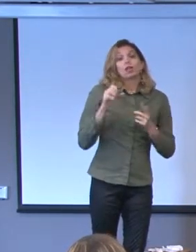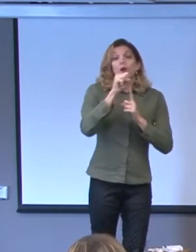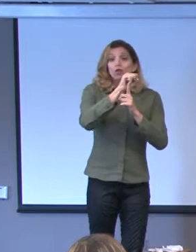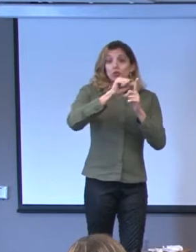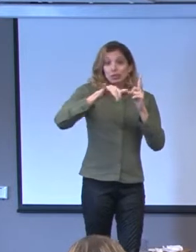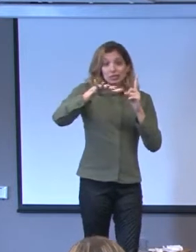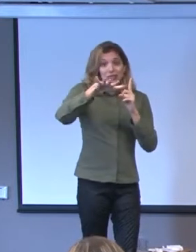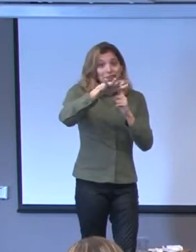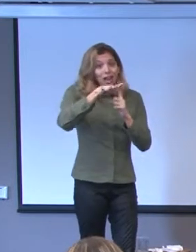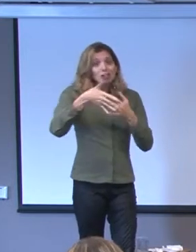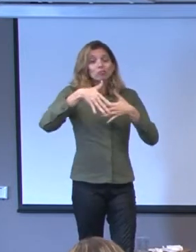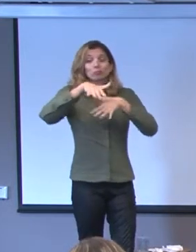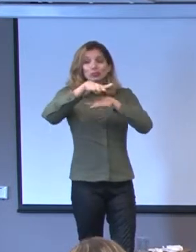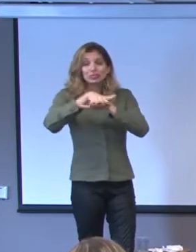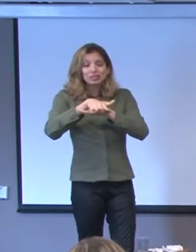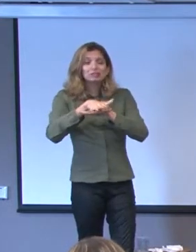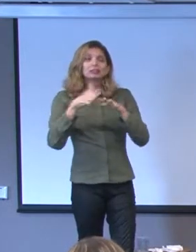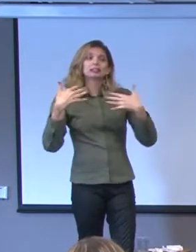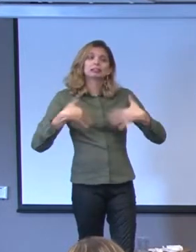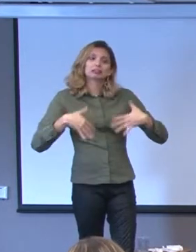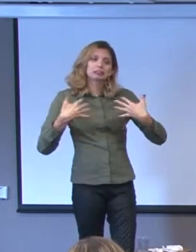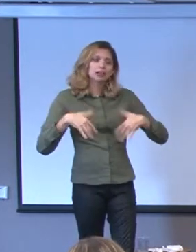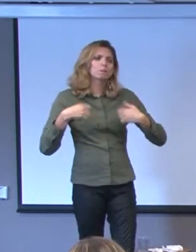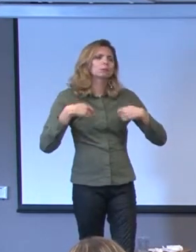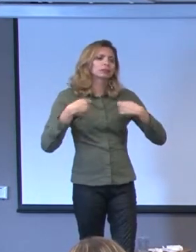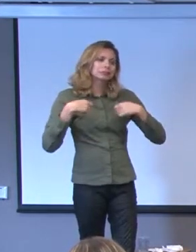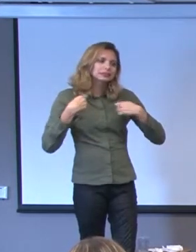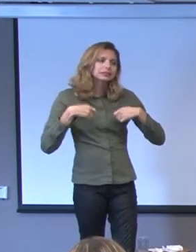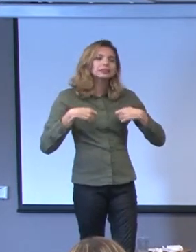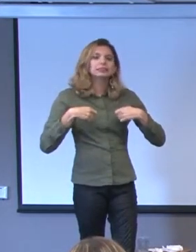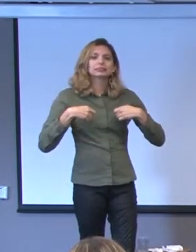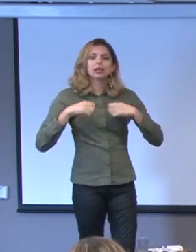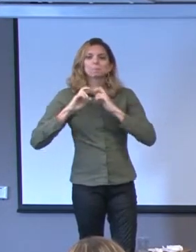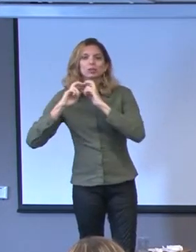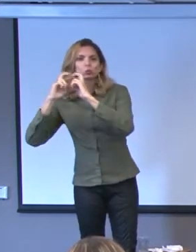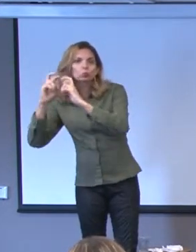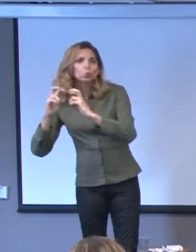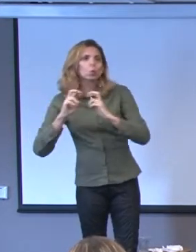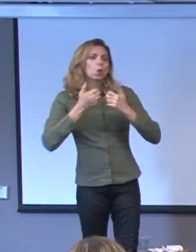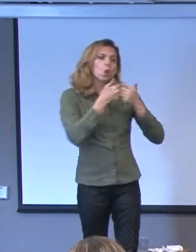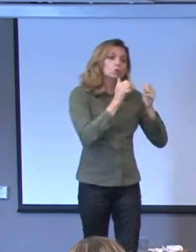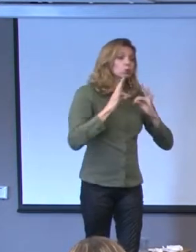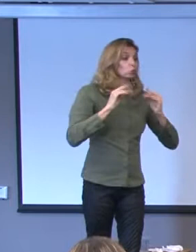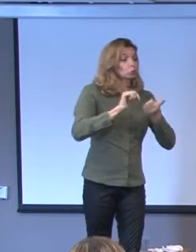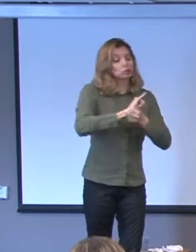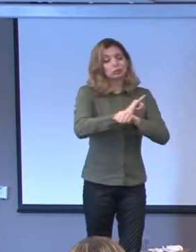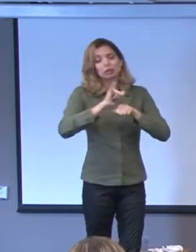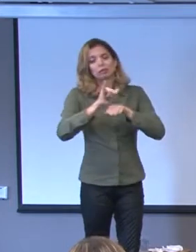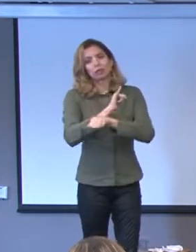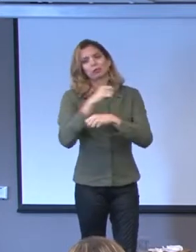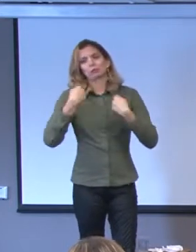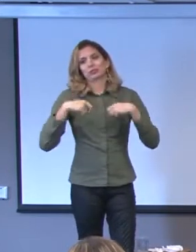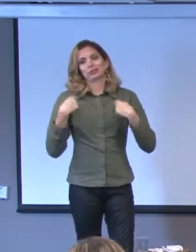sociedade inclusiva precisa ter a questão do transporte urbano como algo estratégico.